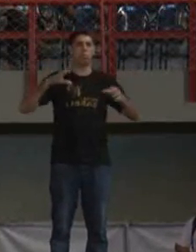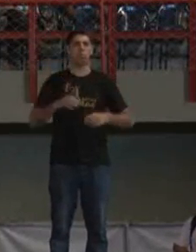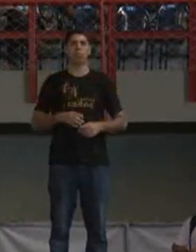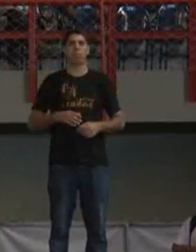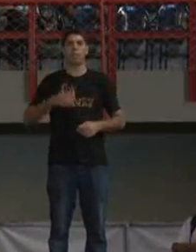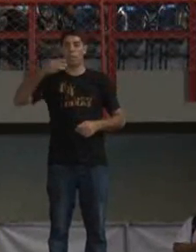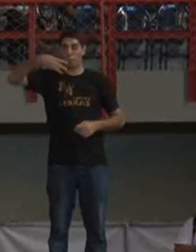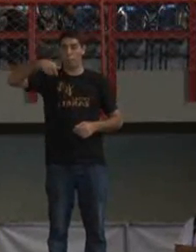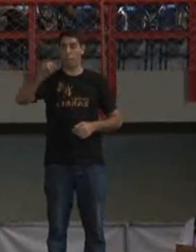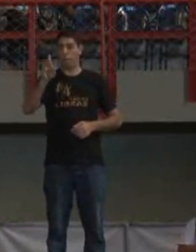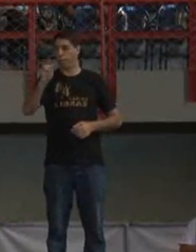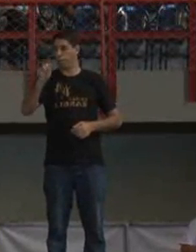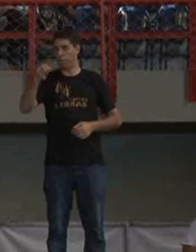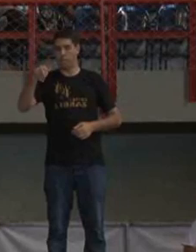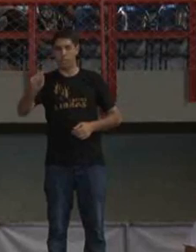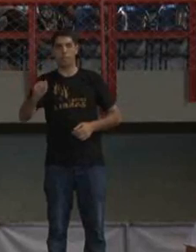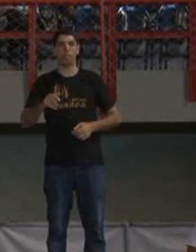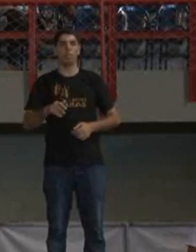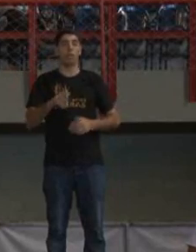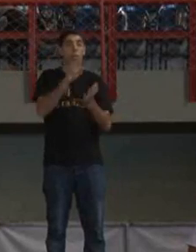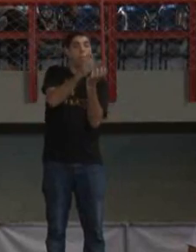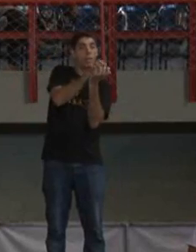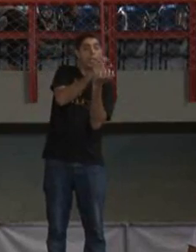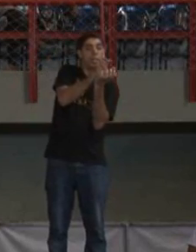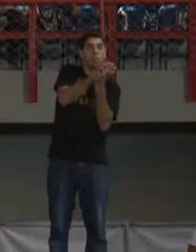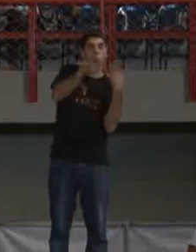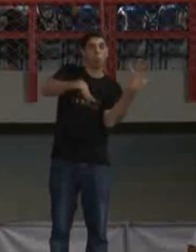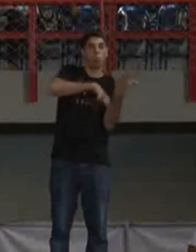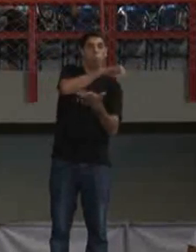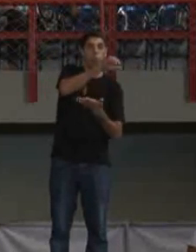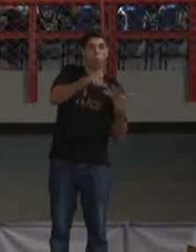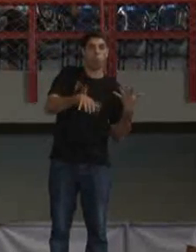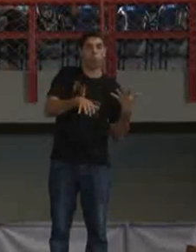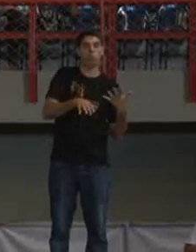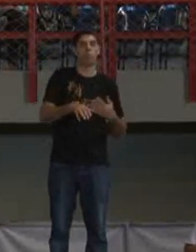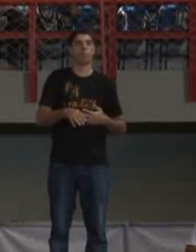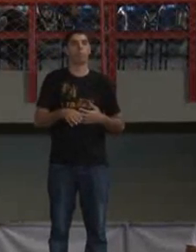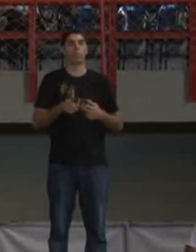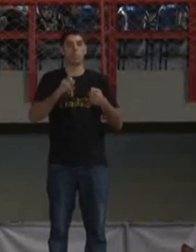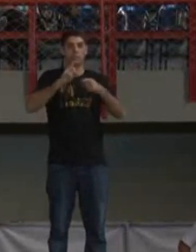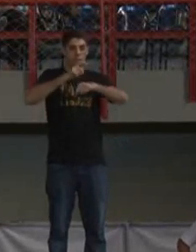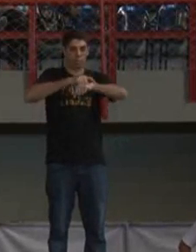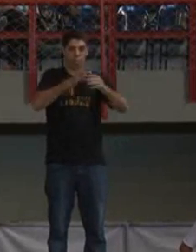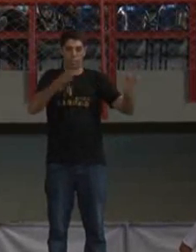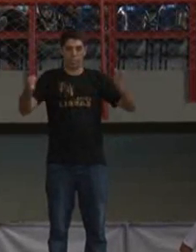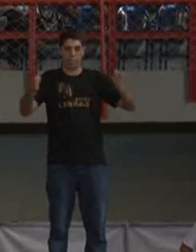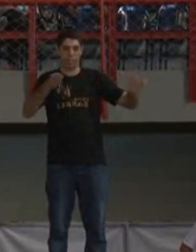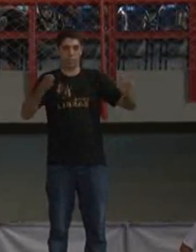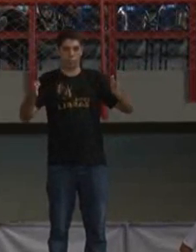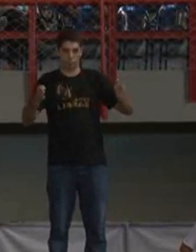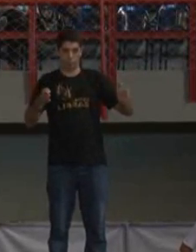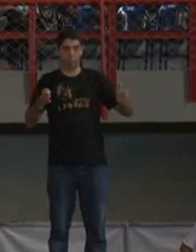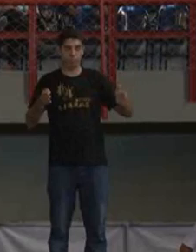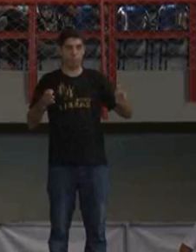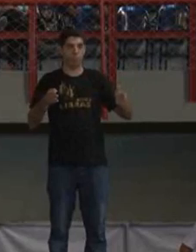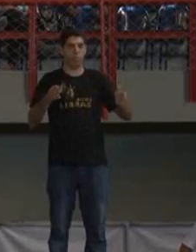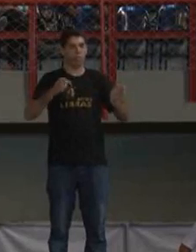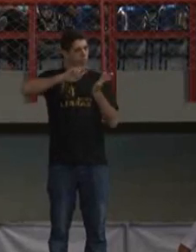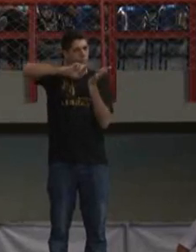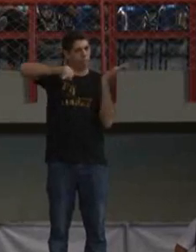Pernambucana, o período joanino? Pois eu vou explicar tudo isso para vocês. Mas, por favor, de